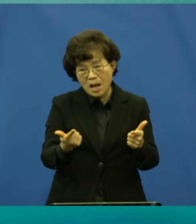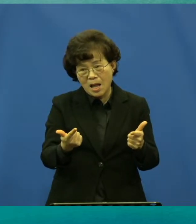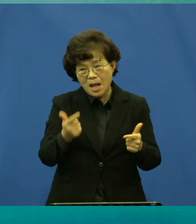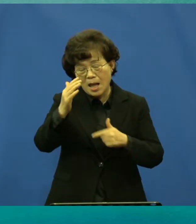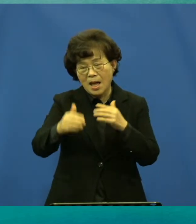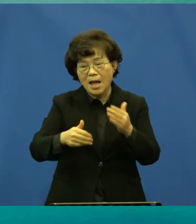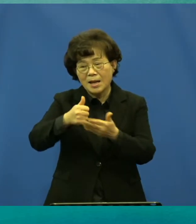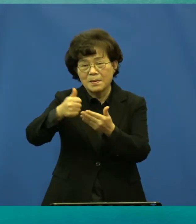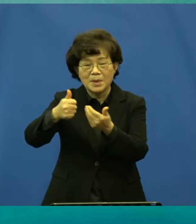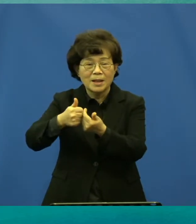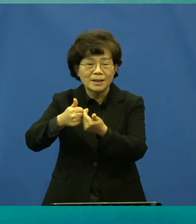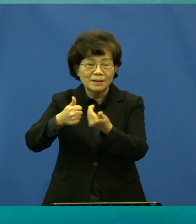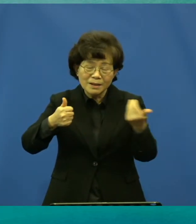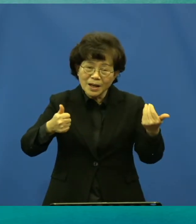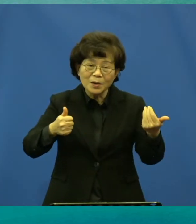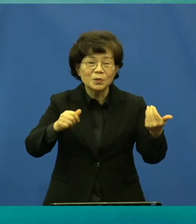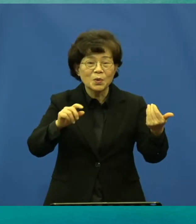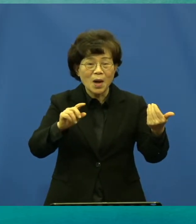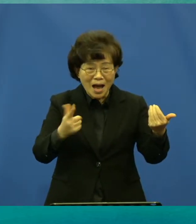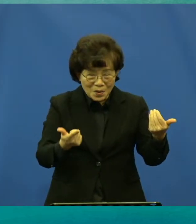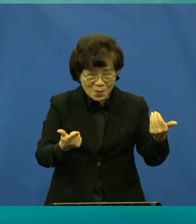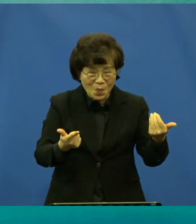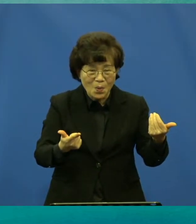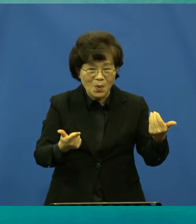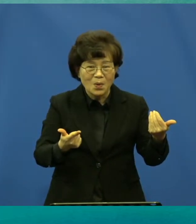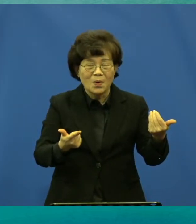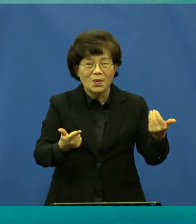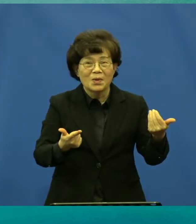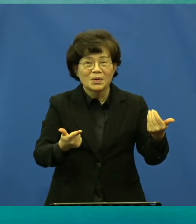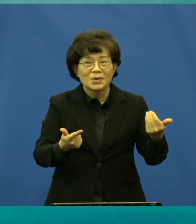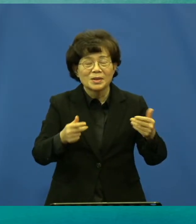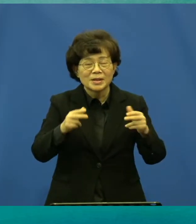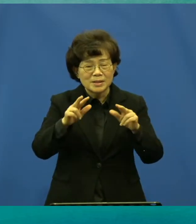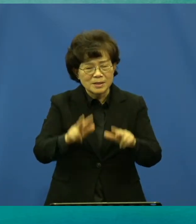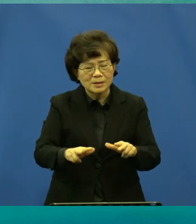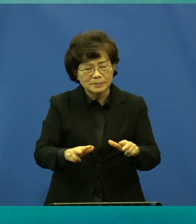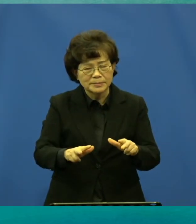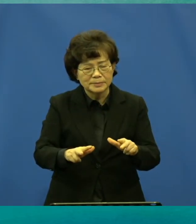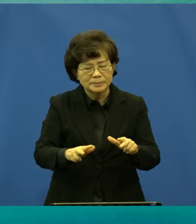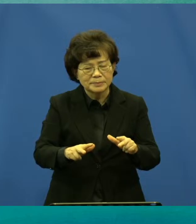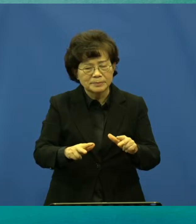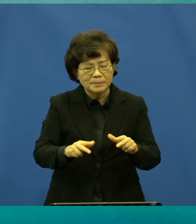하나님을 떠난 것도 아닙니다. 그런데 좌우지간 지금은 아닙니다.